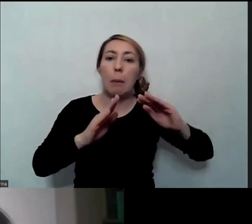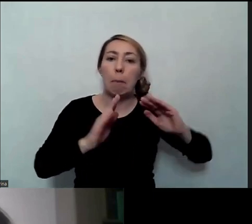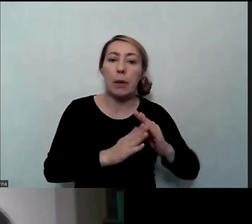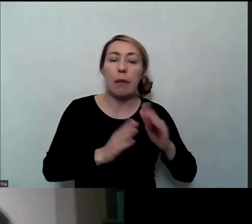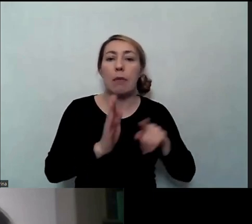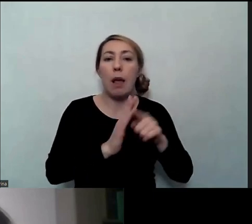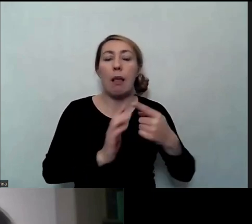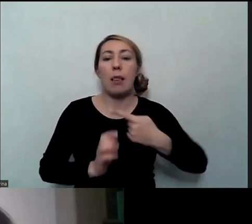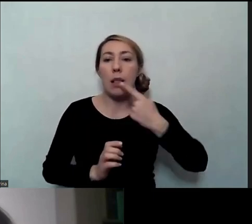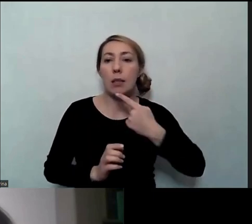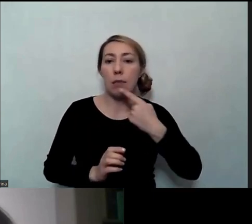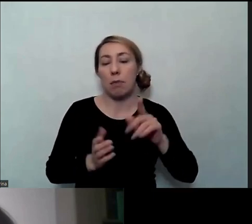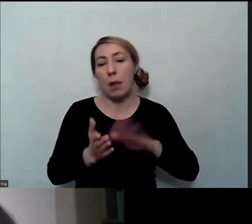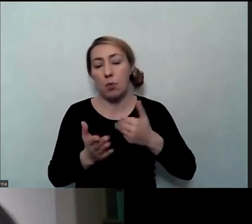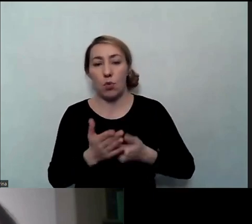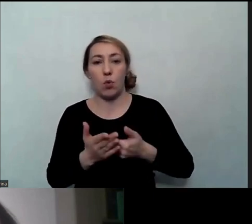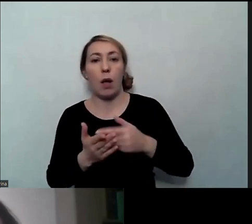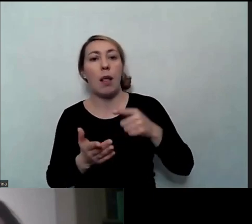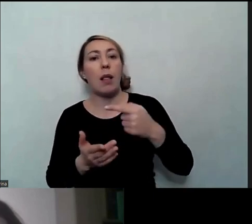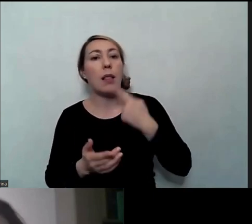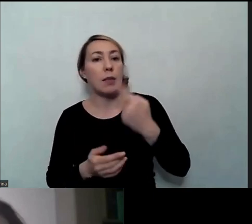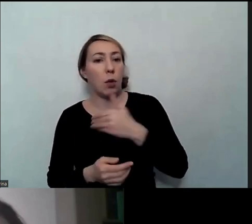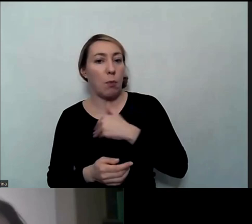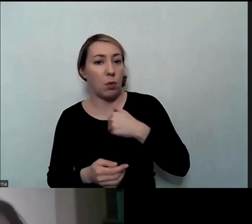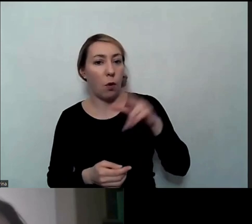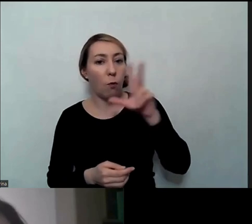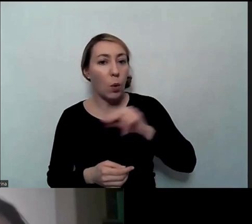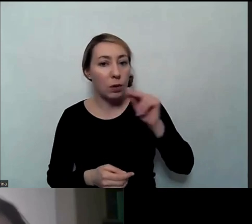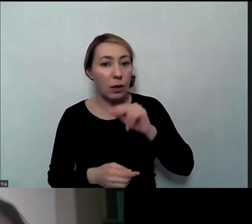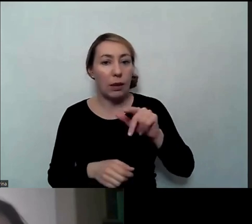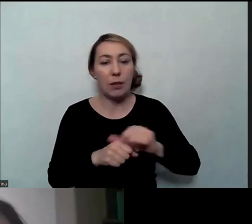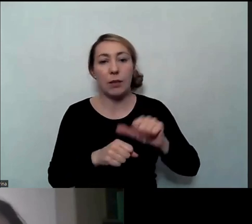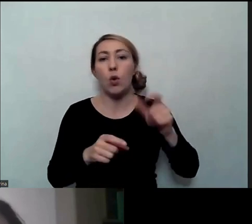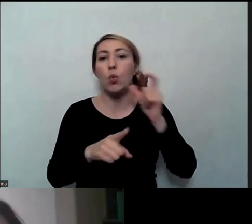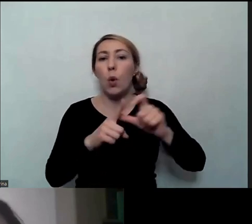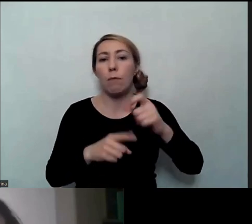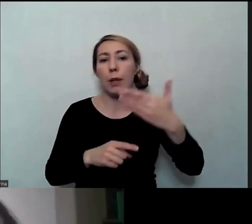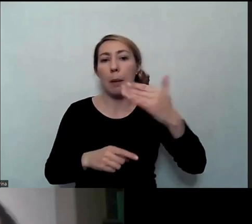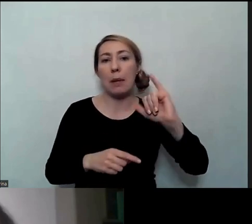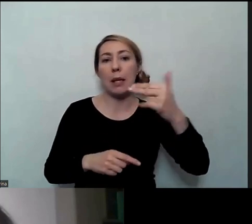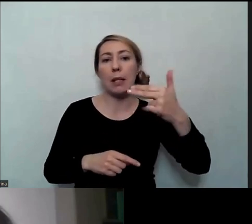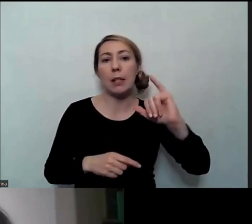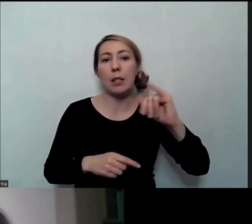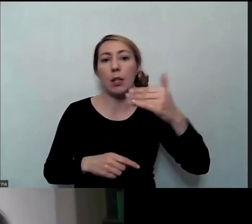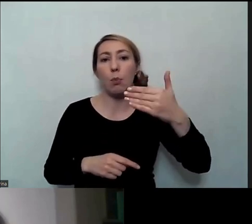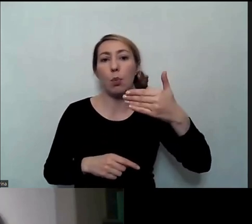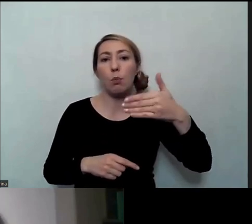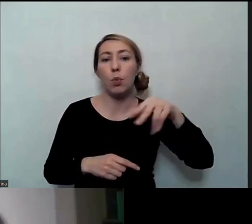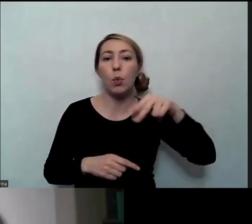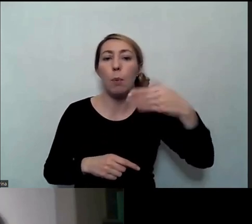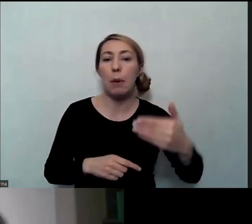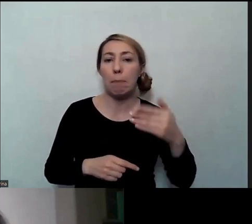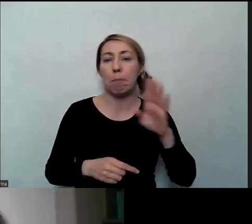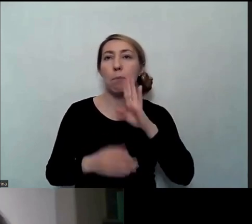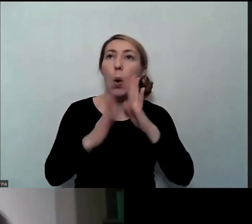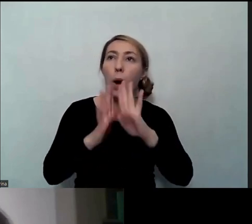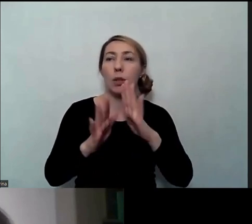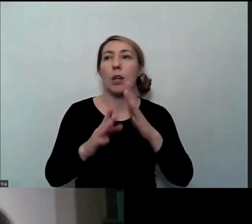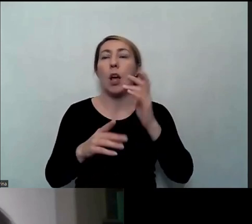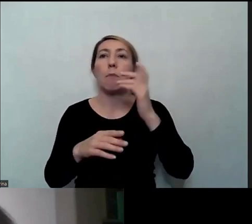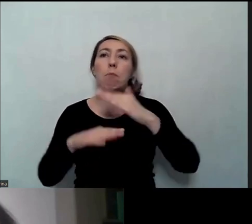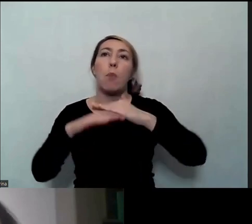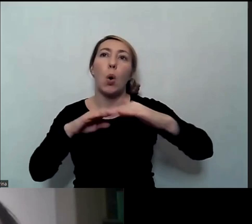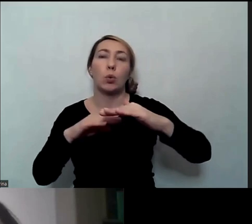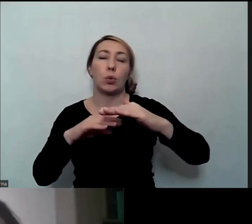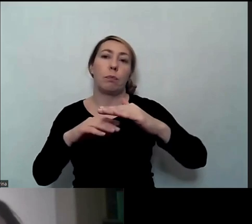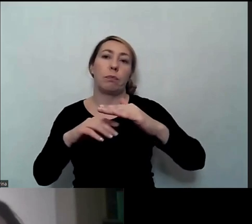języków, na przykład dla języka polskiego fonicznego jest taki słownik minimum, który pokazuje, jaki poziom zasób leksykalny